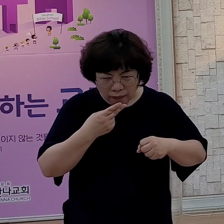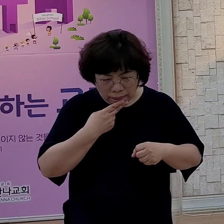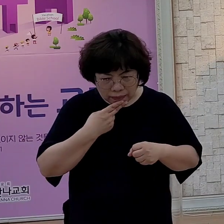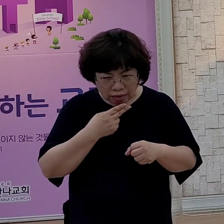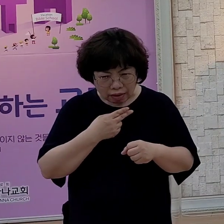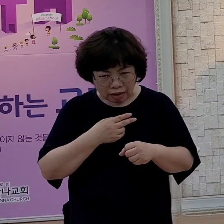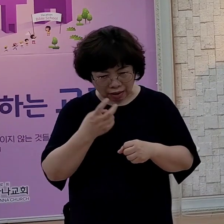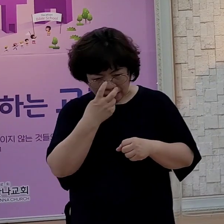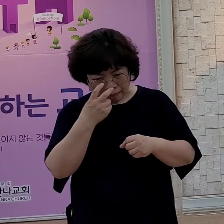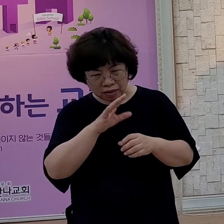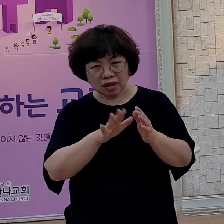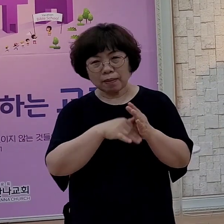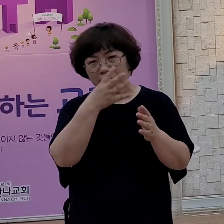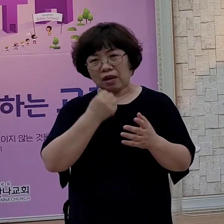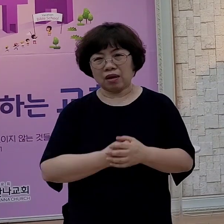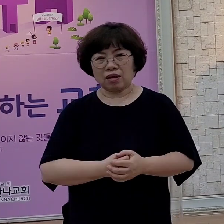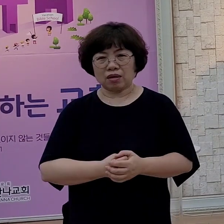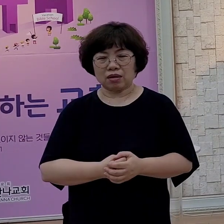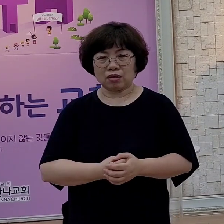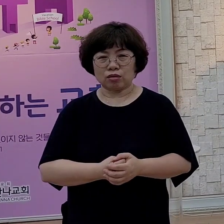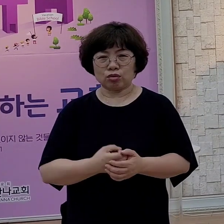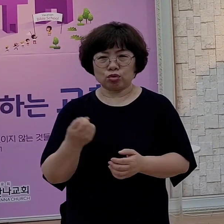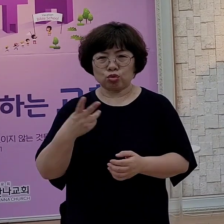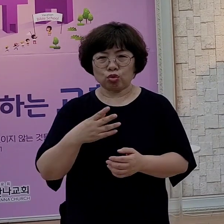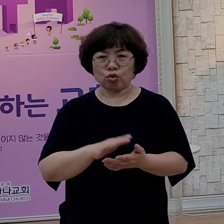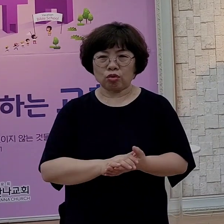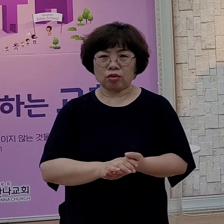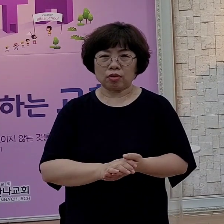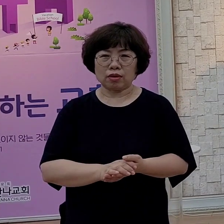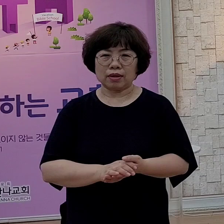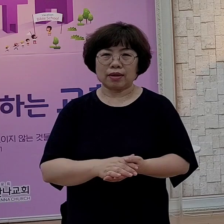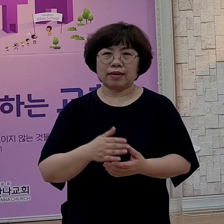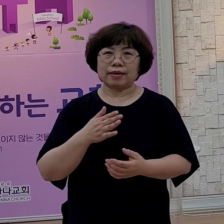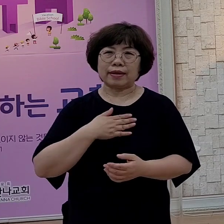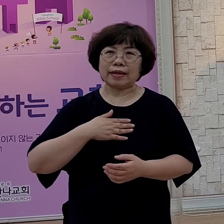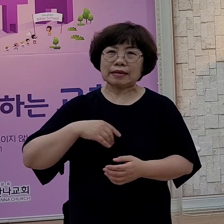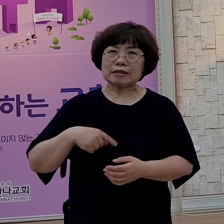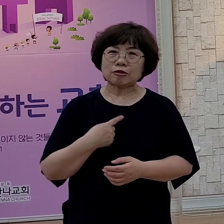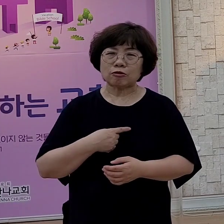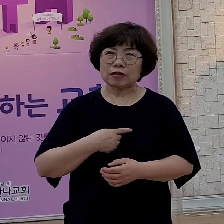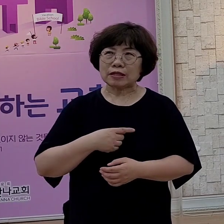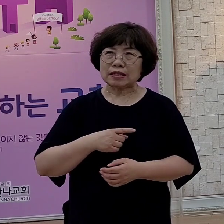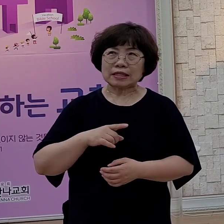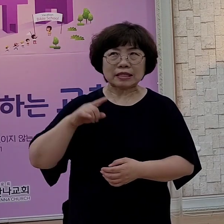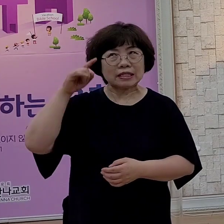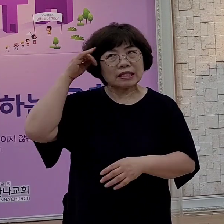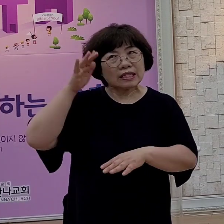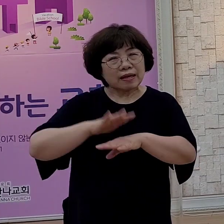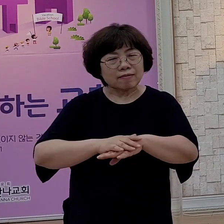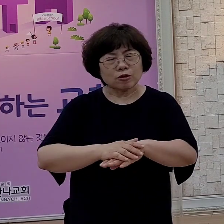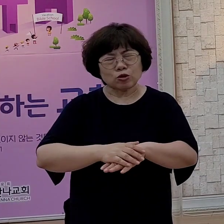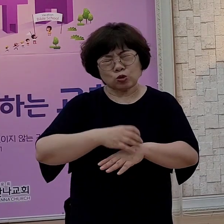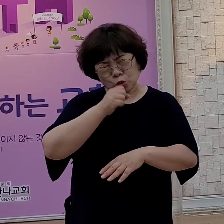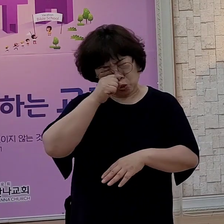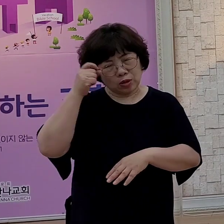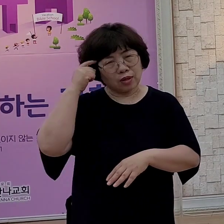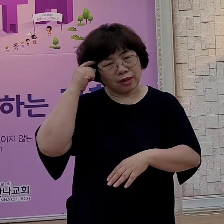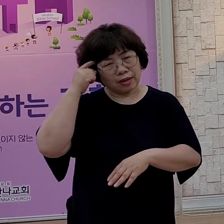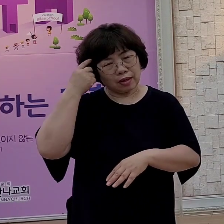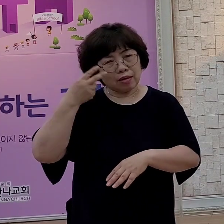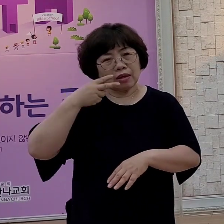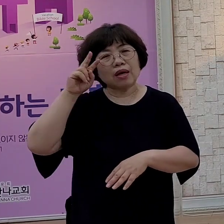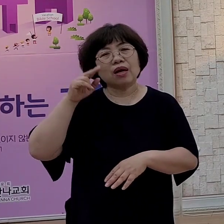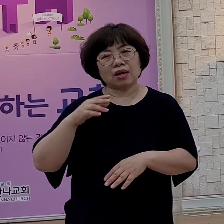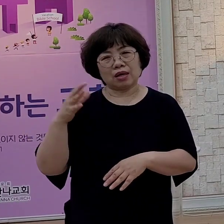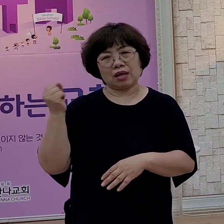그런데 또 특징이 뭔지 아세요? 이런 사람들은 자기 자신은 제일 지혜롭다고 생각합니다.